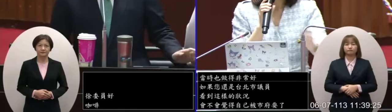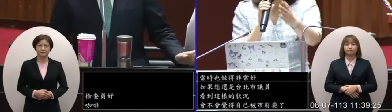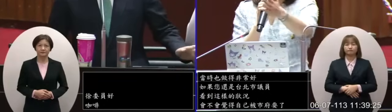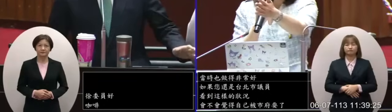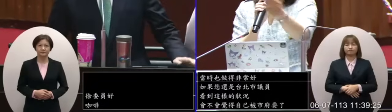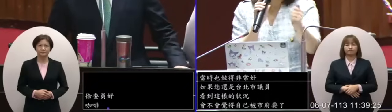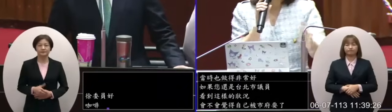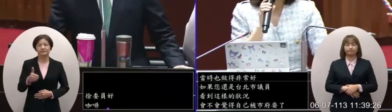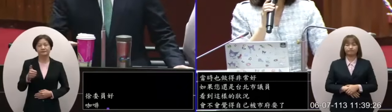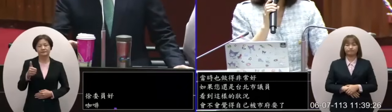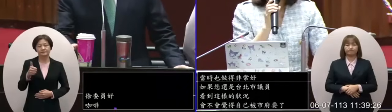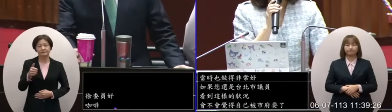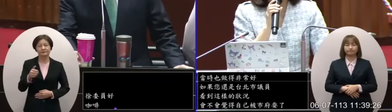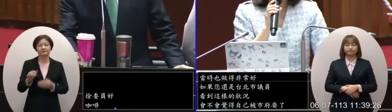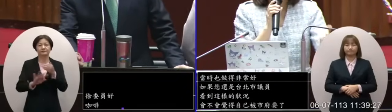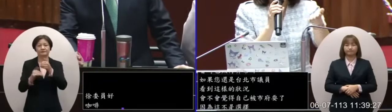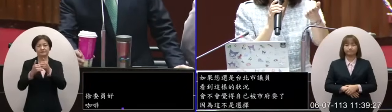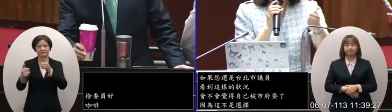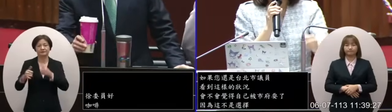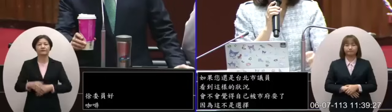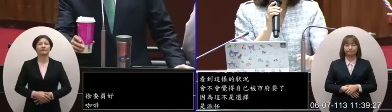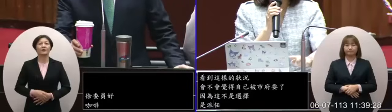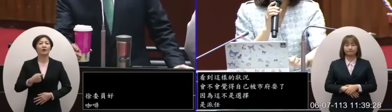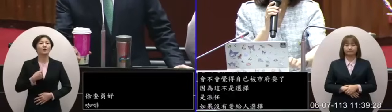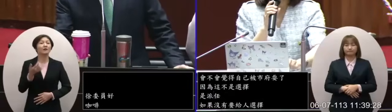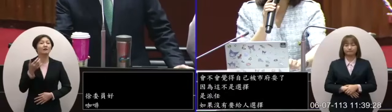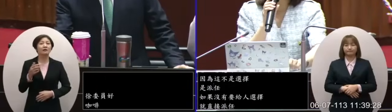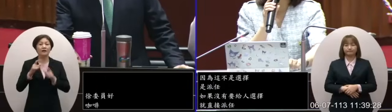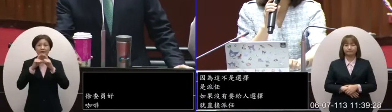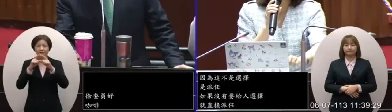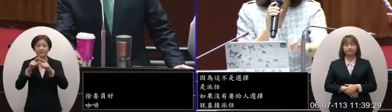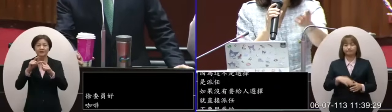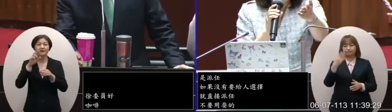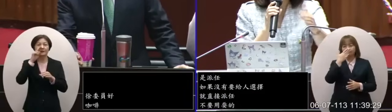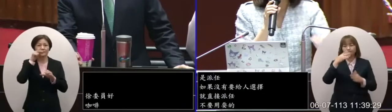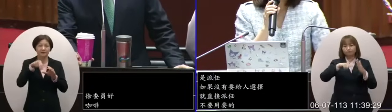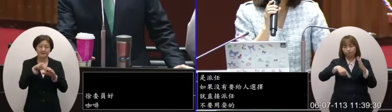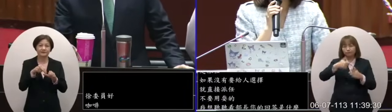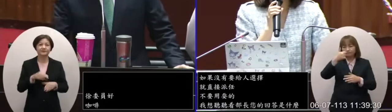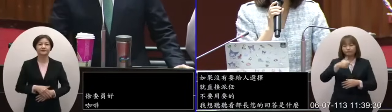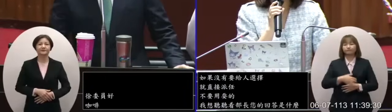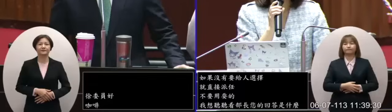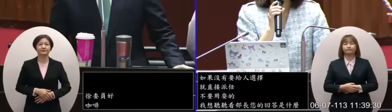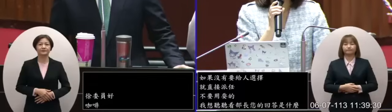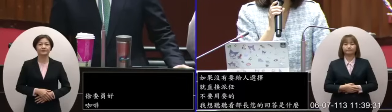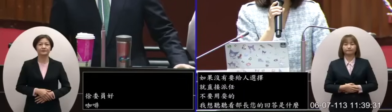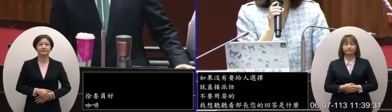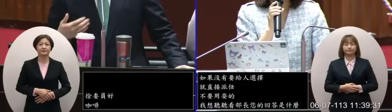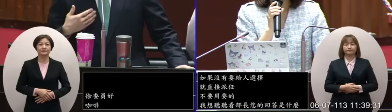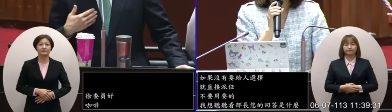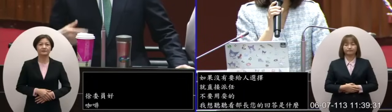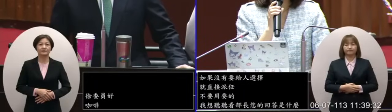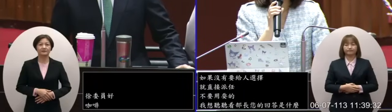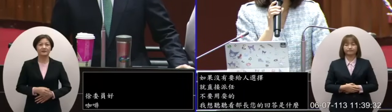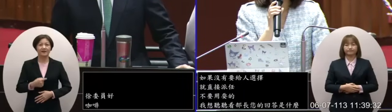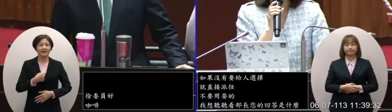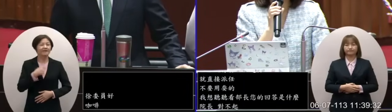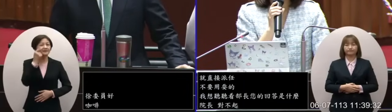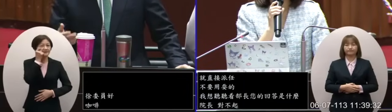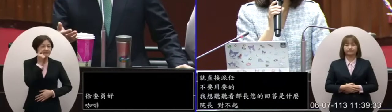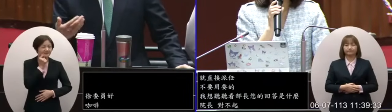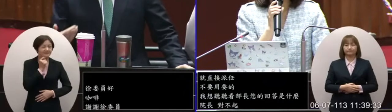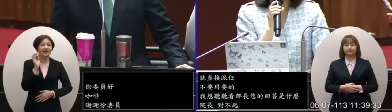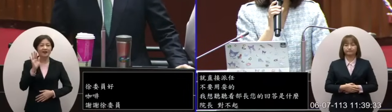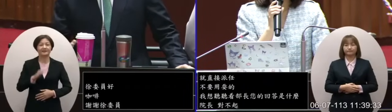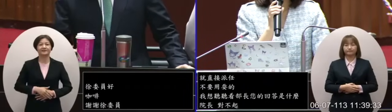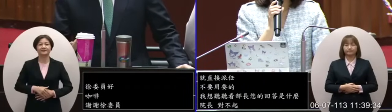谢谢徐委员，我刚刚。说我要咖啡， 院长，对不起， 刚刚说我要咖啡，有我的喜好，